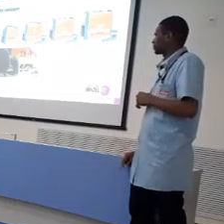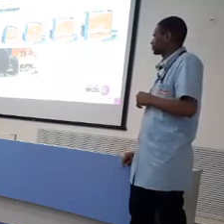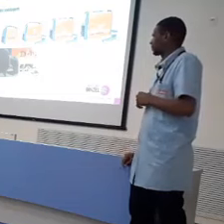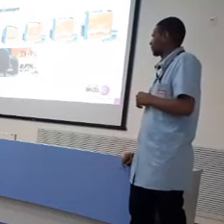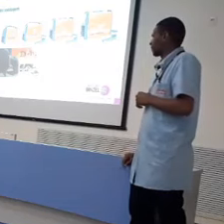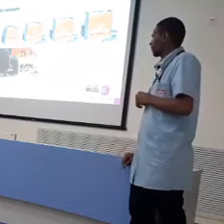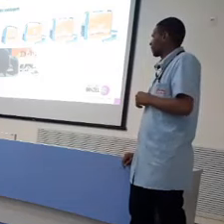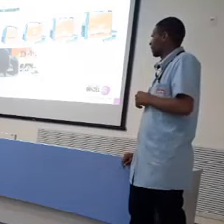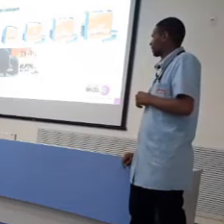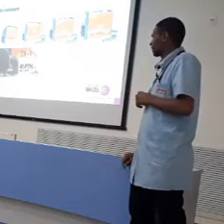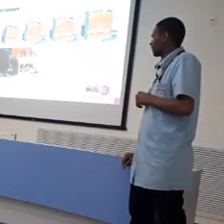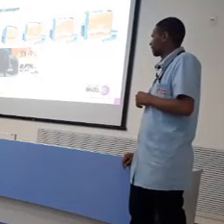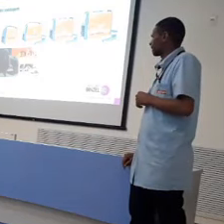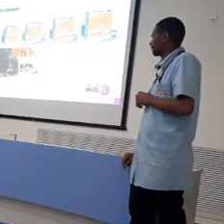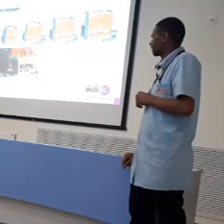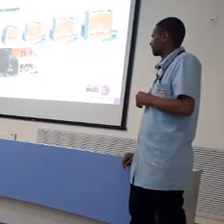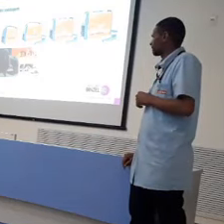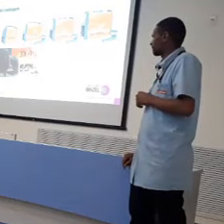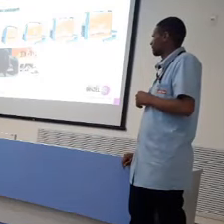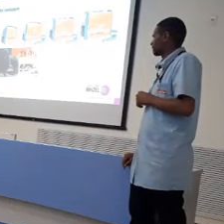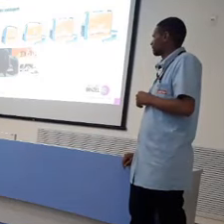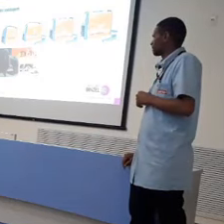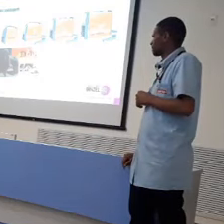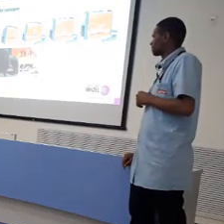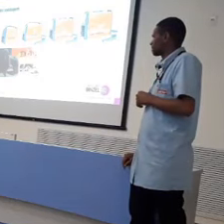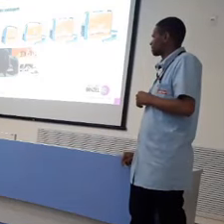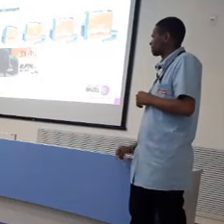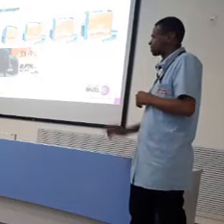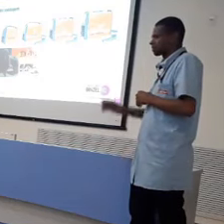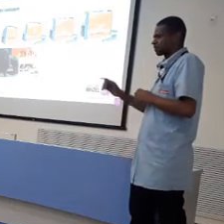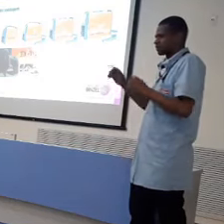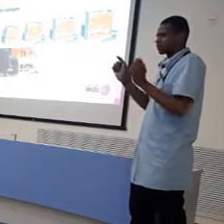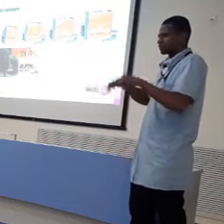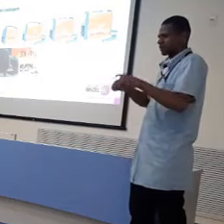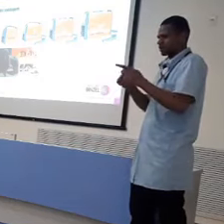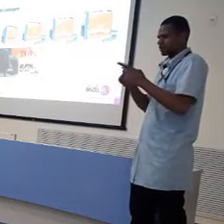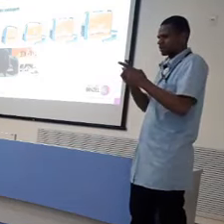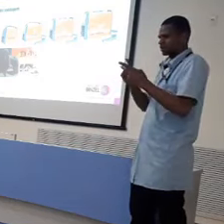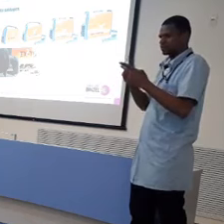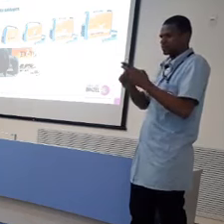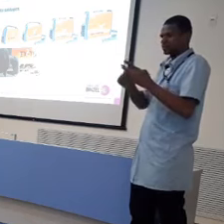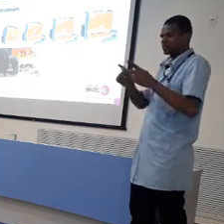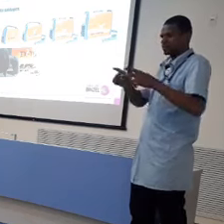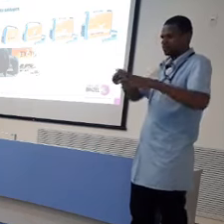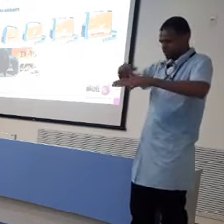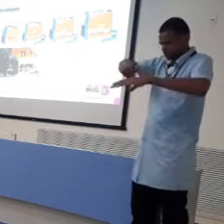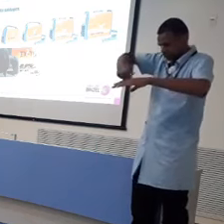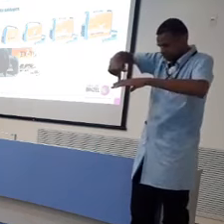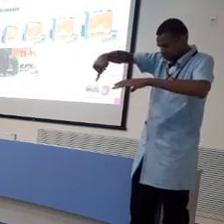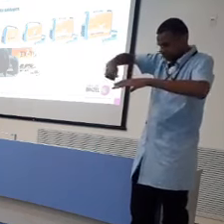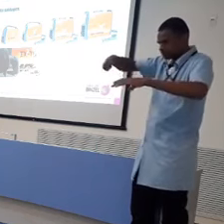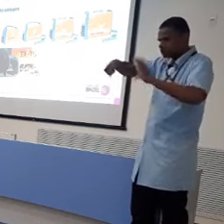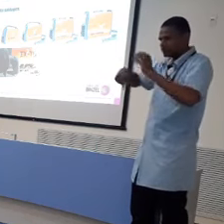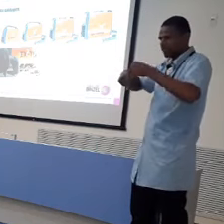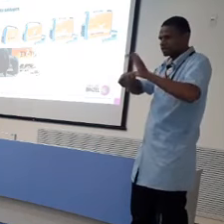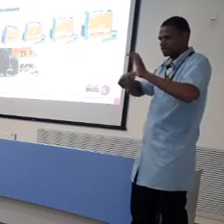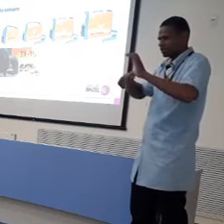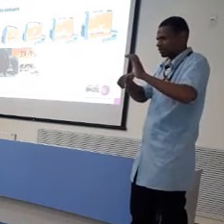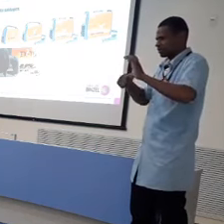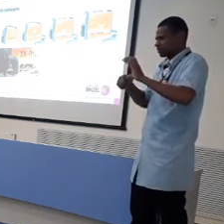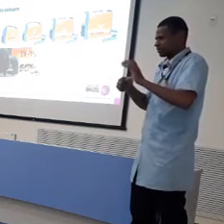Você consegue fazer o corte. Facilmente mecanizado, você consegue.